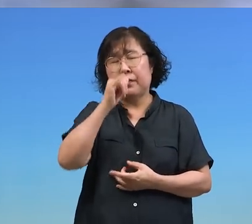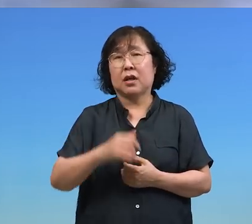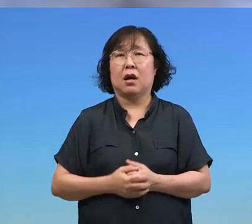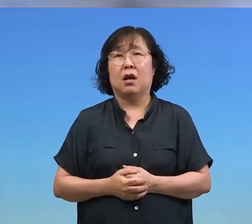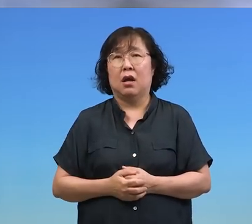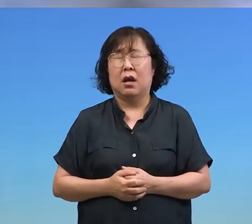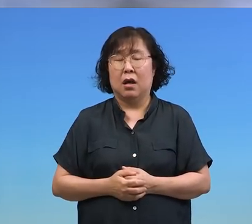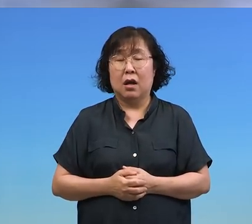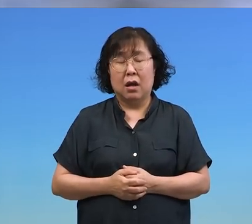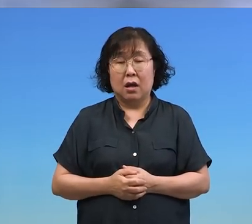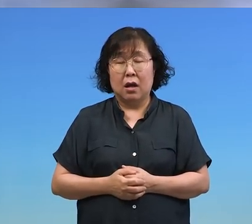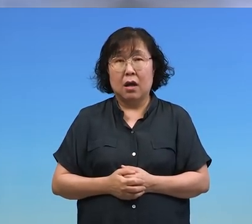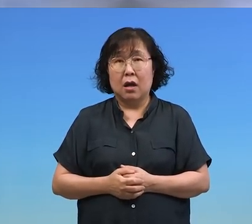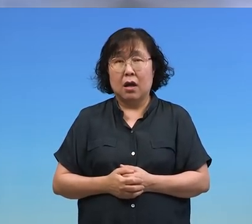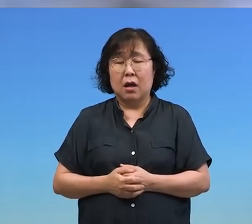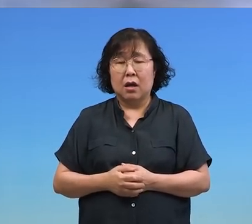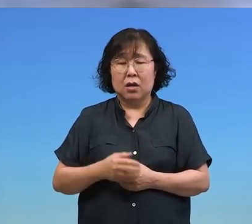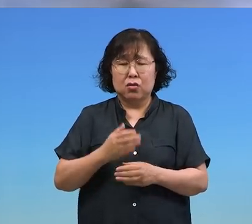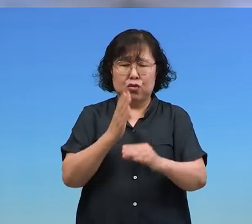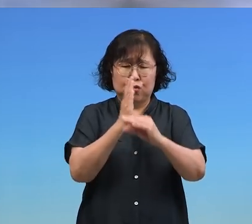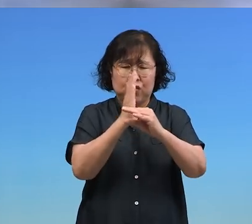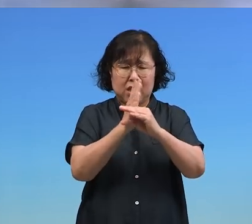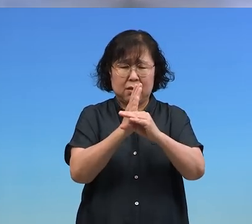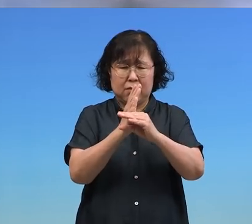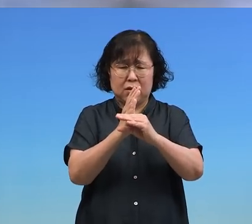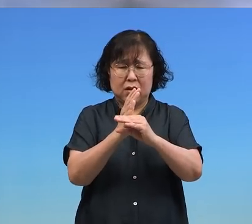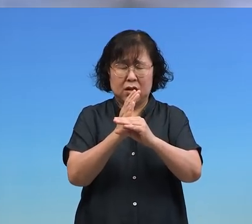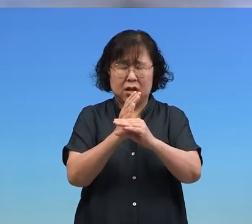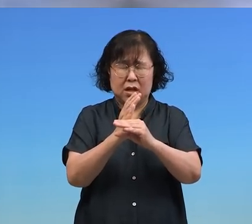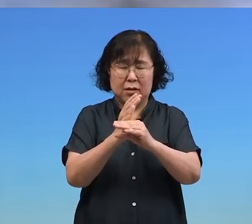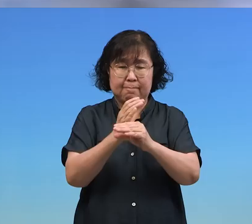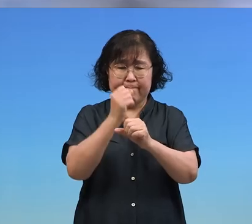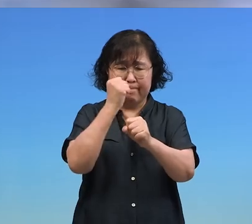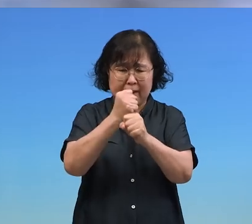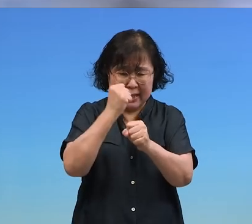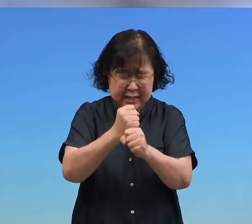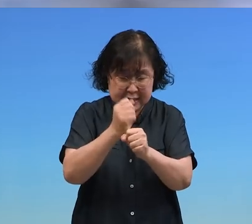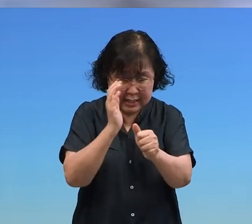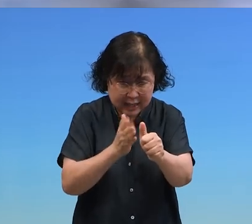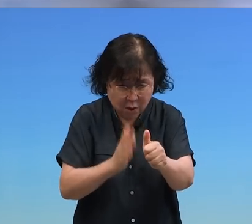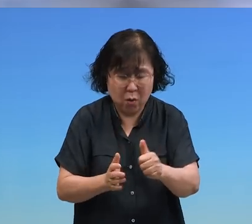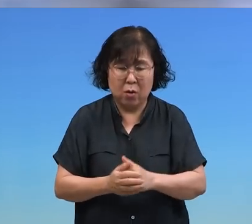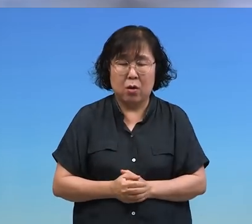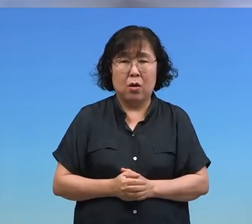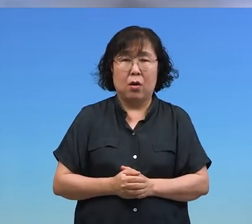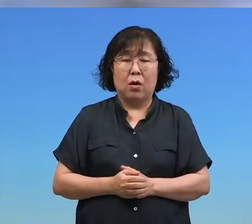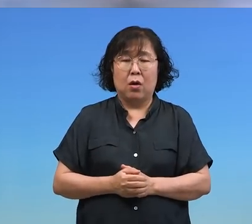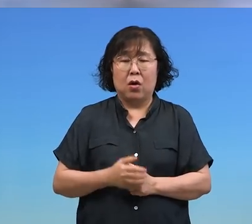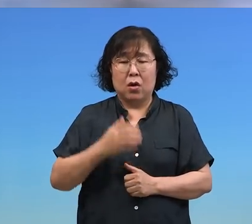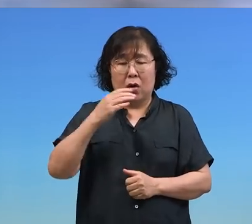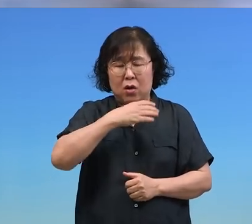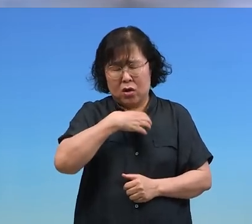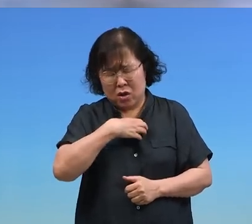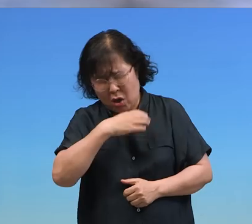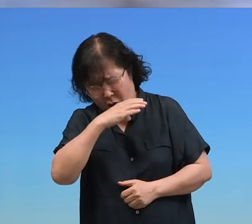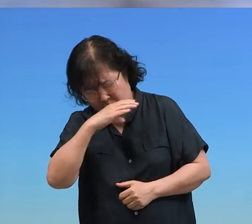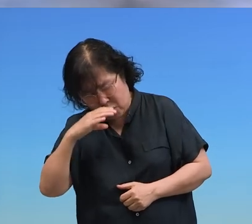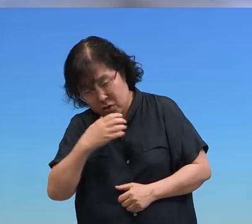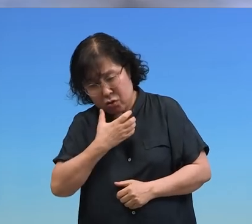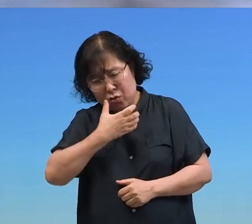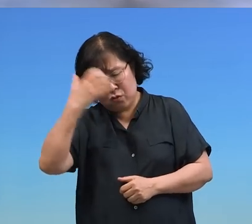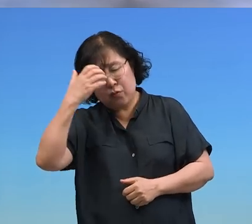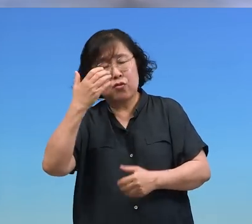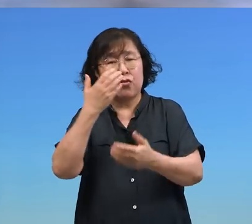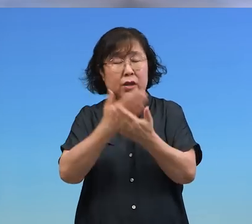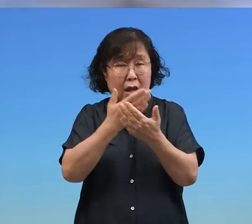경건을 꿈꾸셔야 됩니다 그리고 여러분 우리 자녀들이 지금 얼마나 혼란스럽습니까? 아니